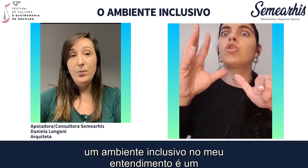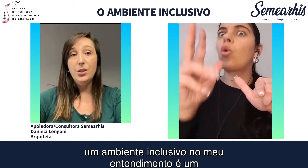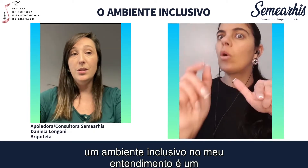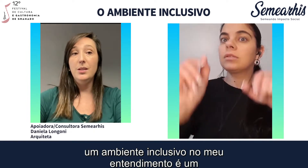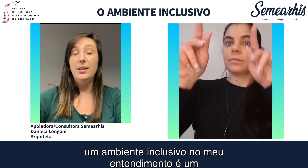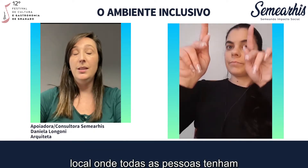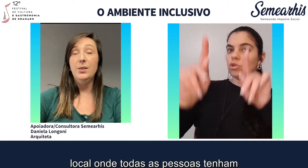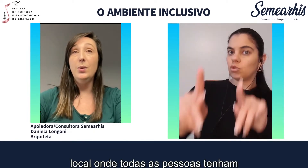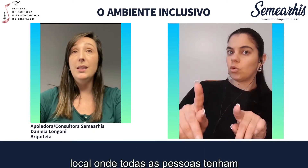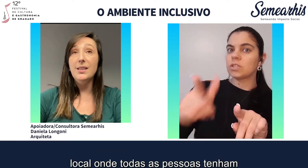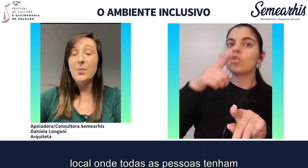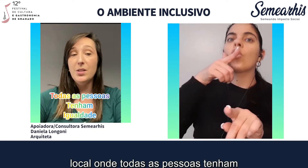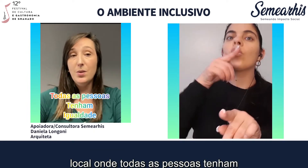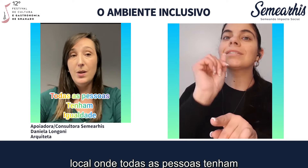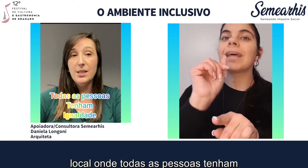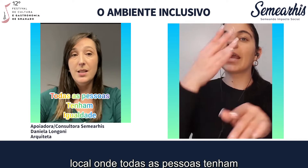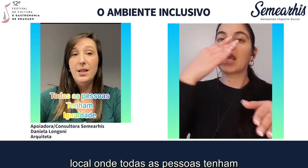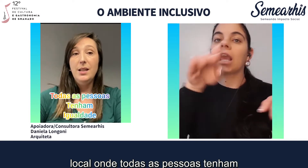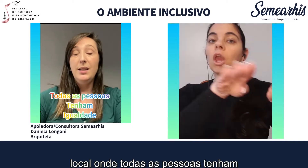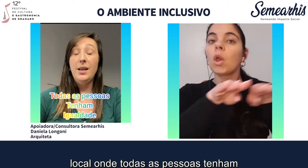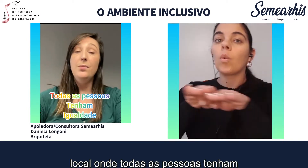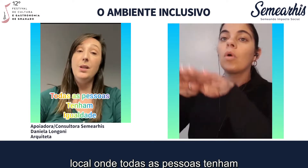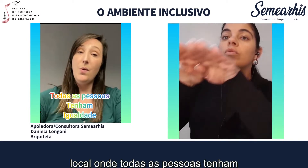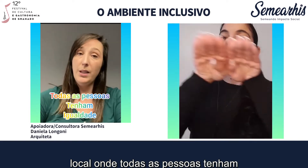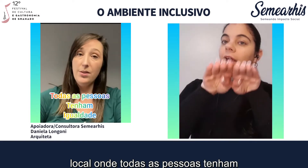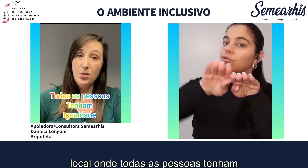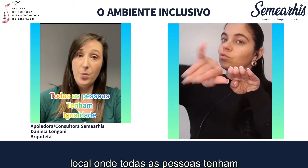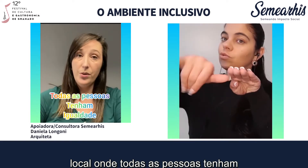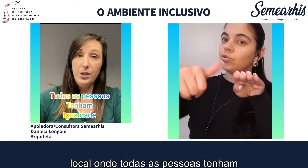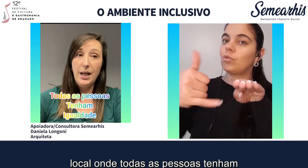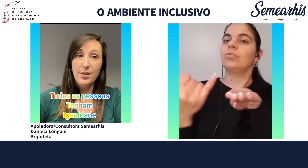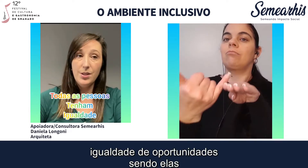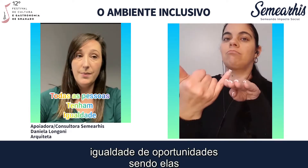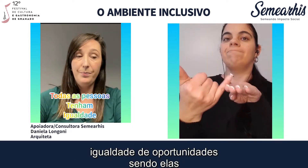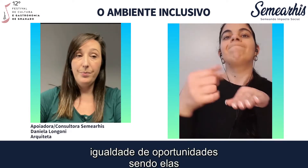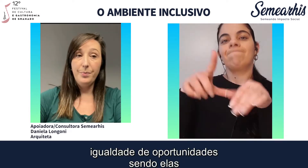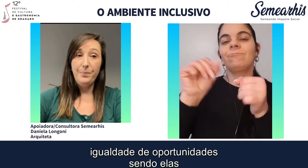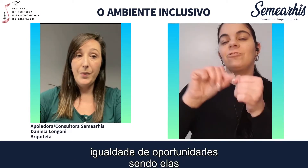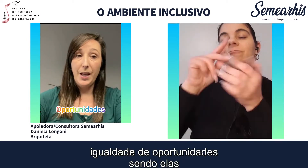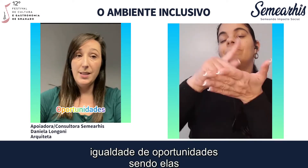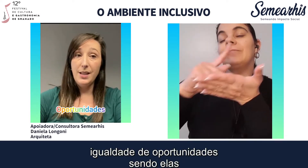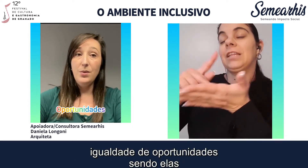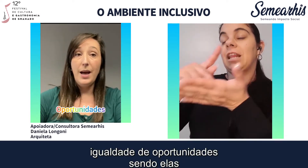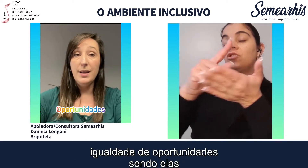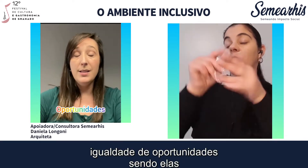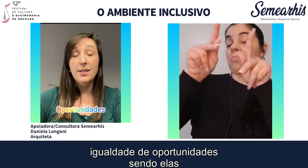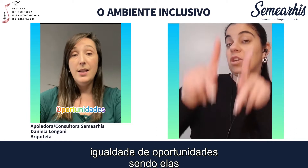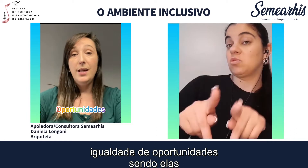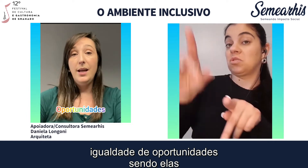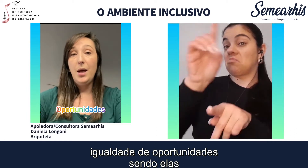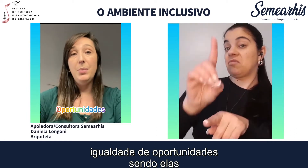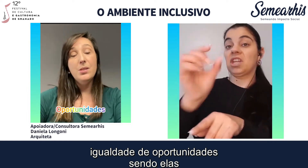local onde todas as pessoas tenham igualdade de oportunidades, né? Sendo